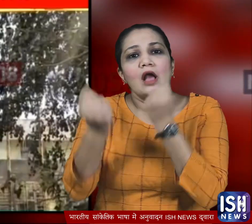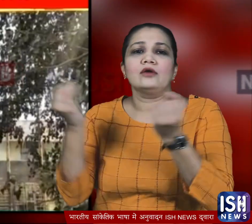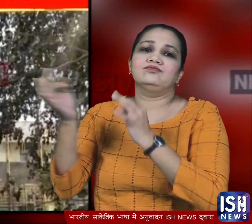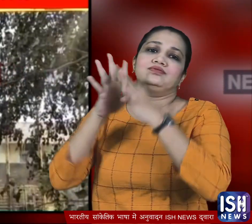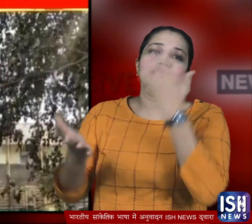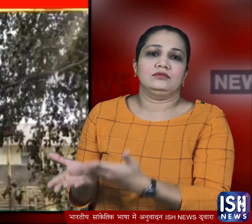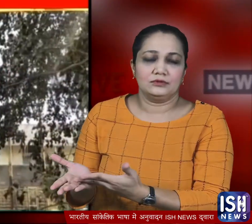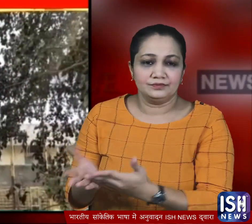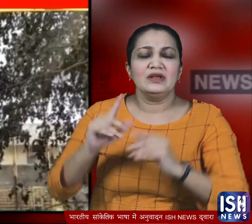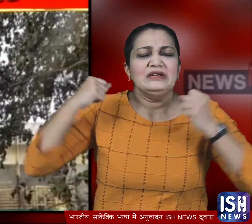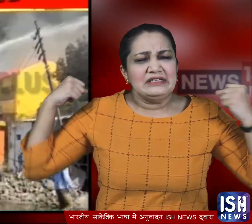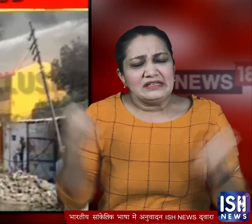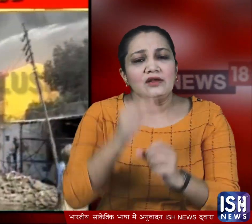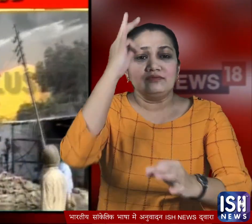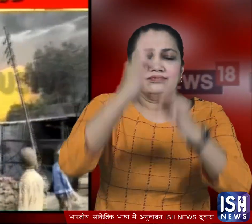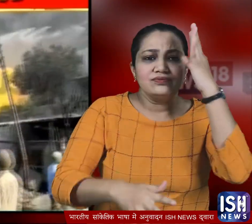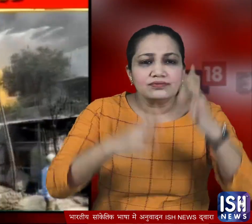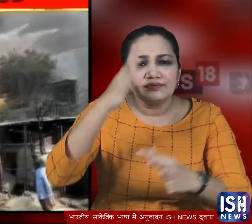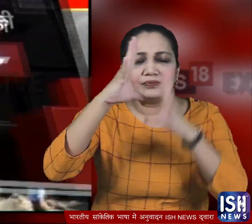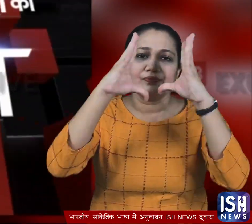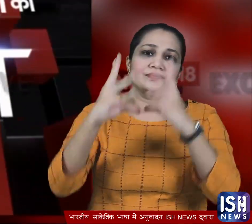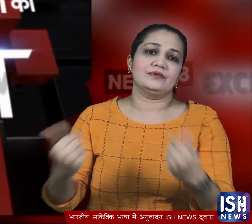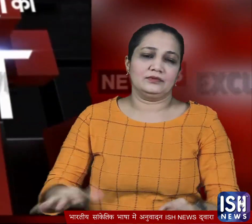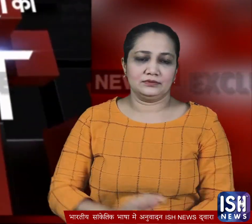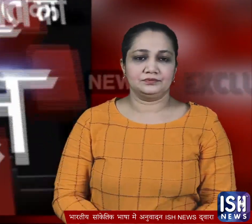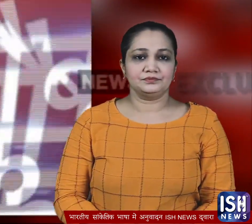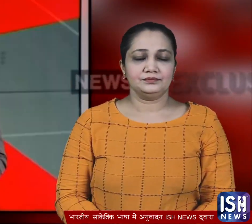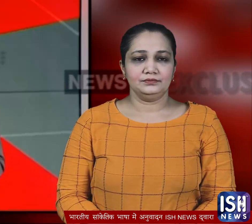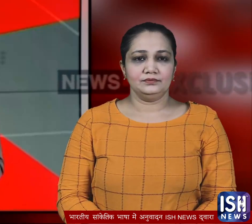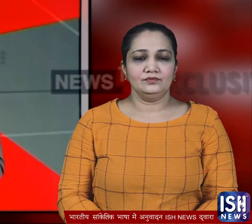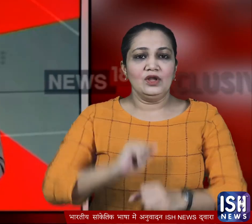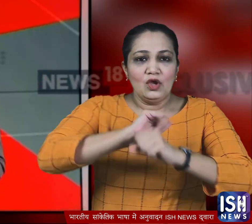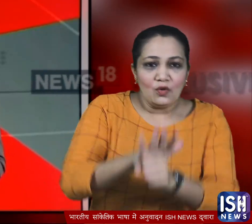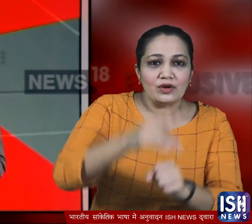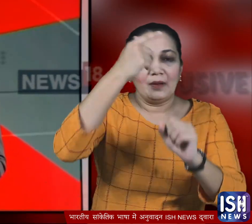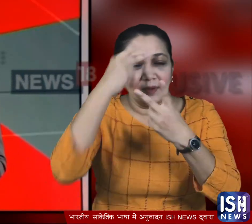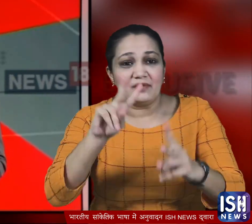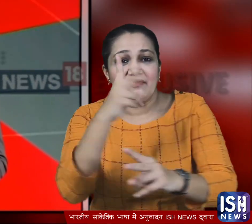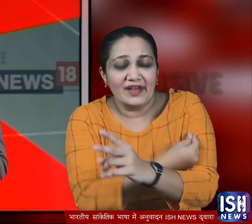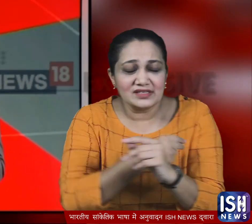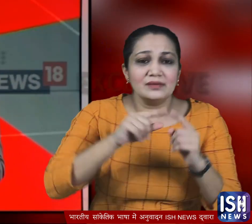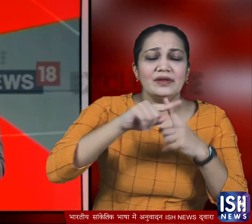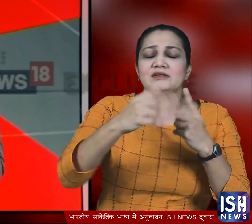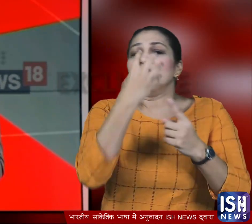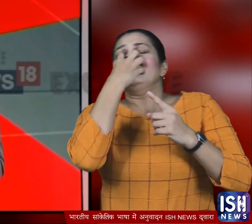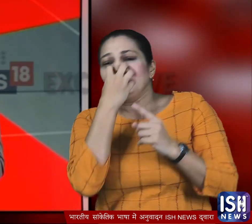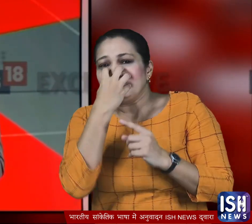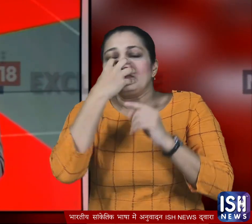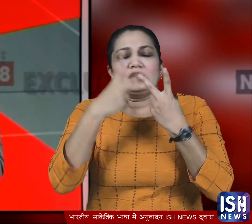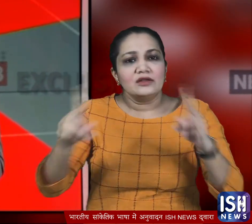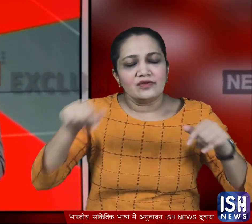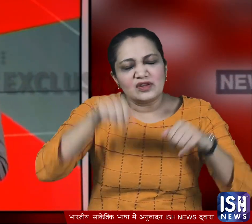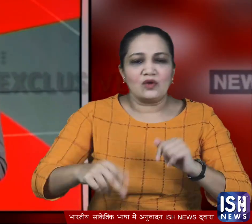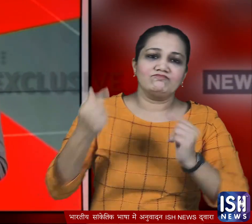ली। हालांकि काफी मेहनत के बाद फैक्ट्री में लगी इस आग को बुझा लिया गया। कोरोना संकट में वैक्सीन के अलावा वेंटिलेटर के मुद्दे पर